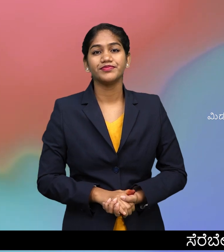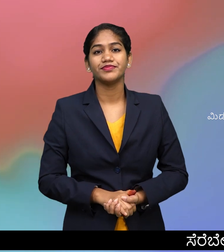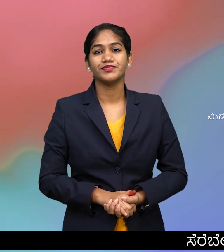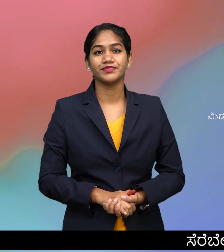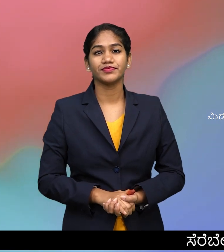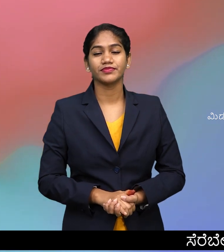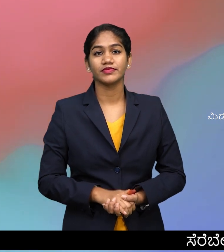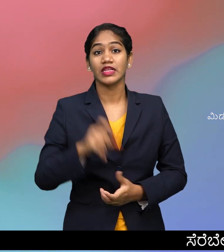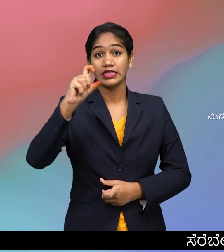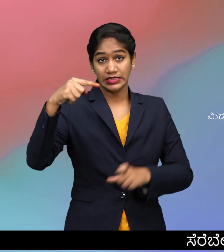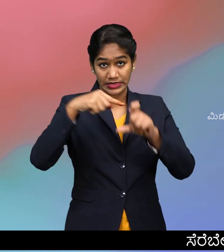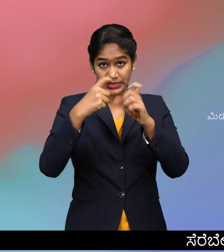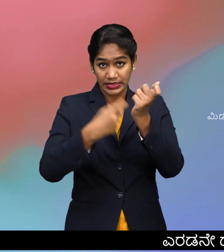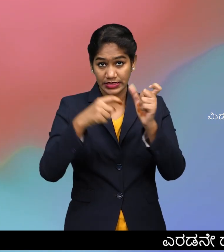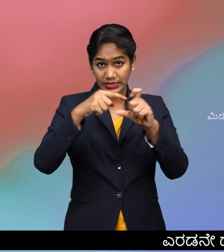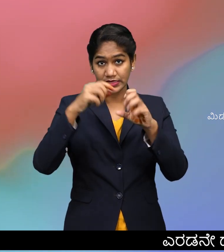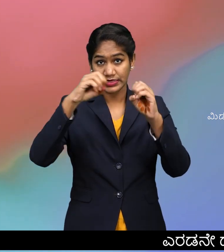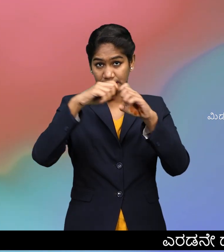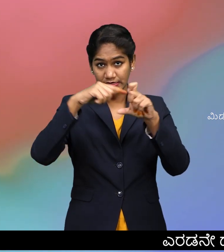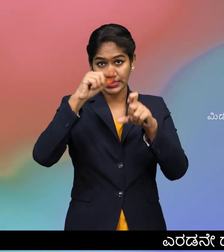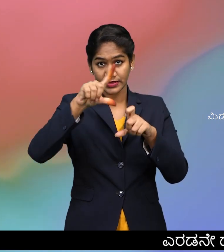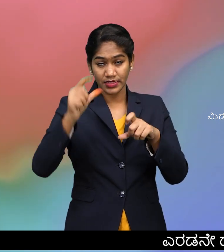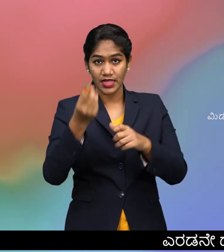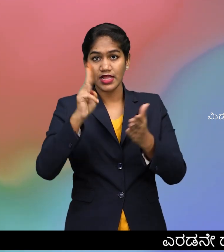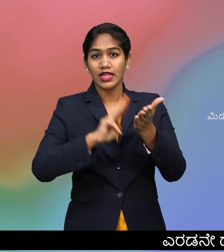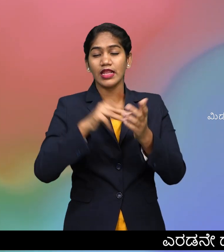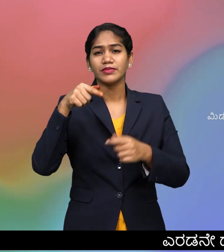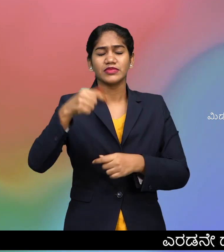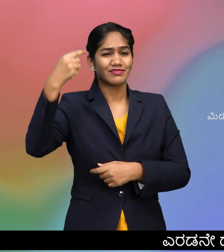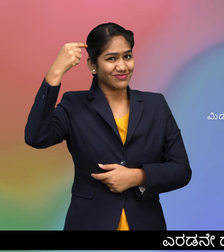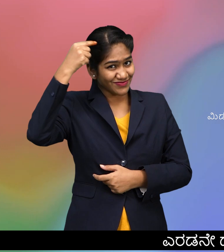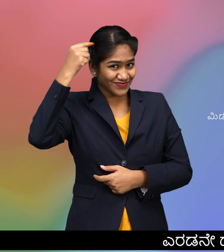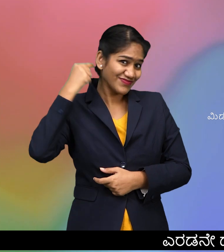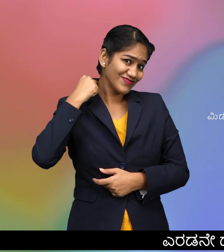ಸೆರೆಬೆಲಮ್ ಮೆದುಳಿನ ಎರಡನೇ ದೊಡ್ಡ ಭಾಗವಾಗಿದೆ.